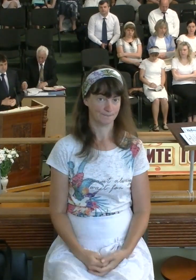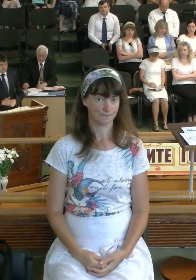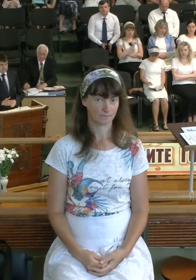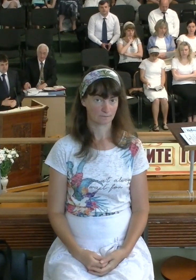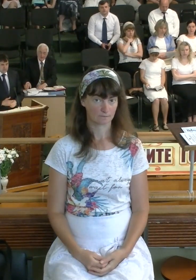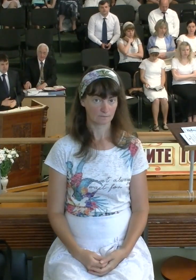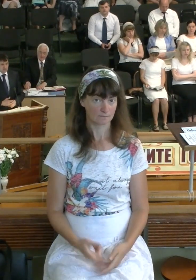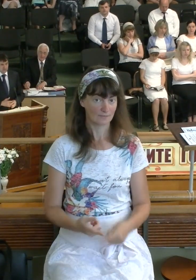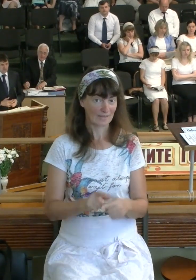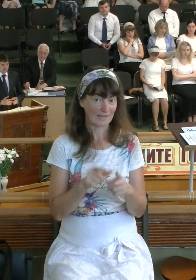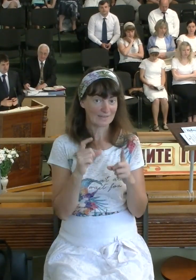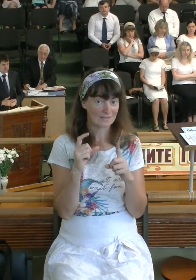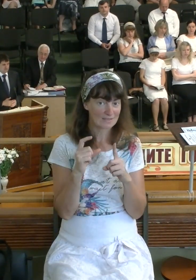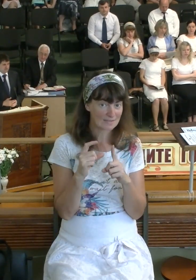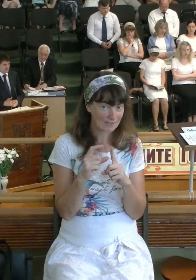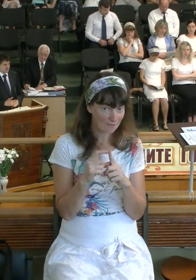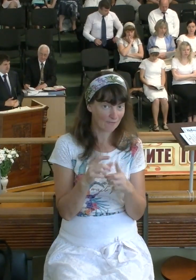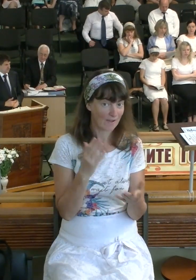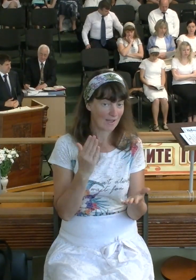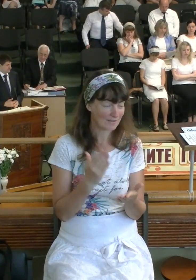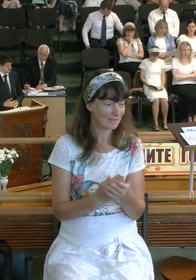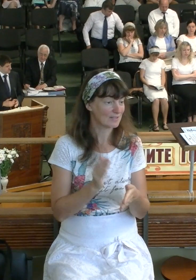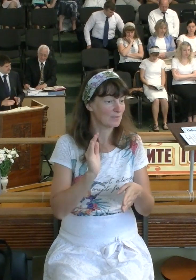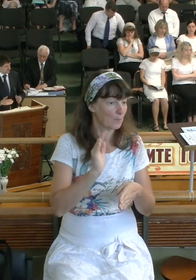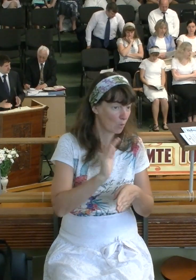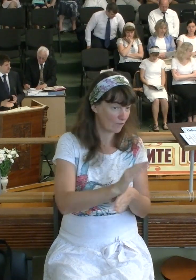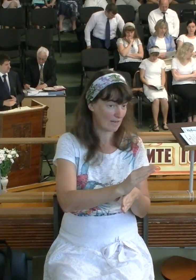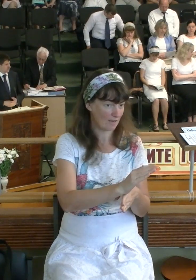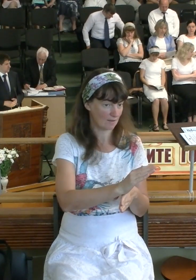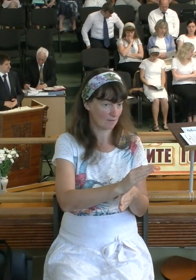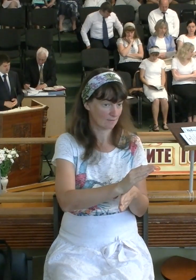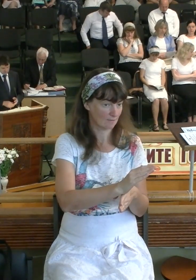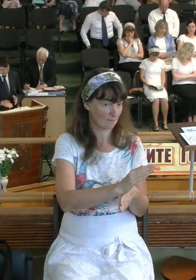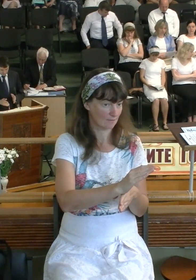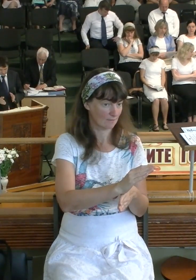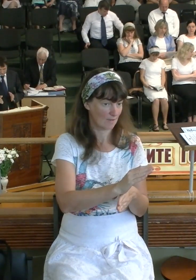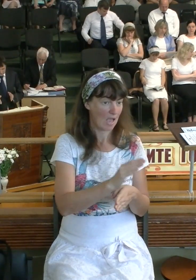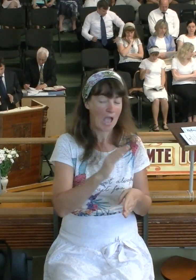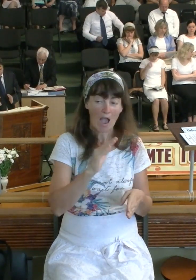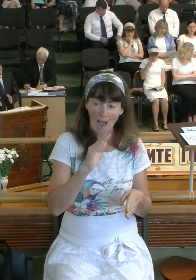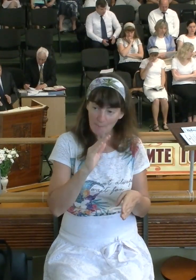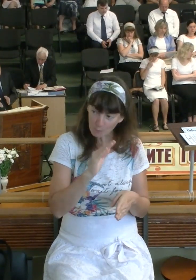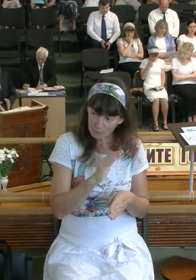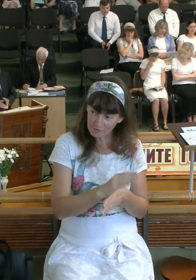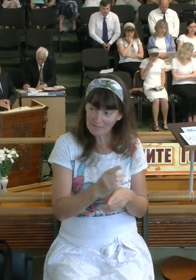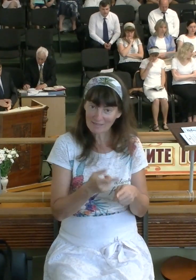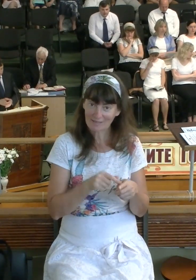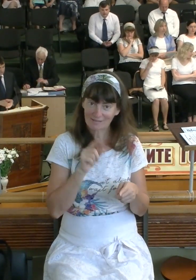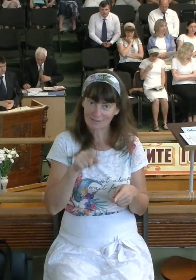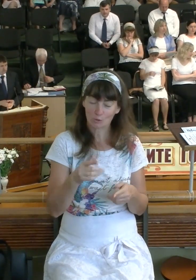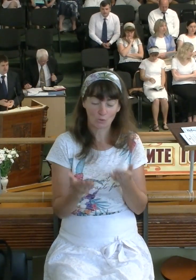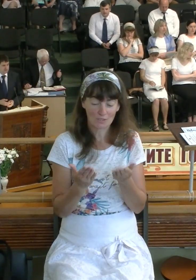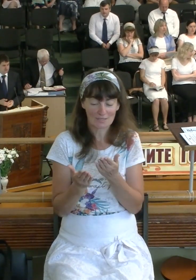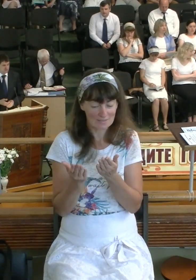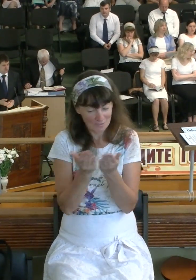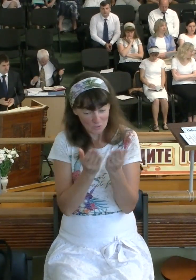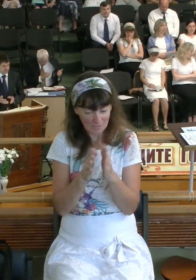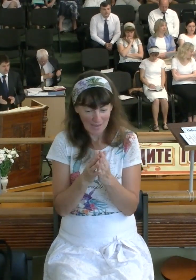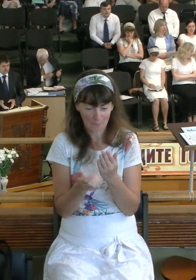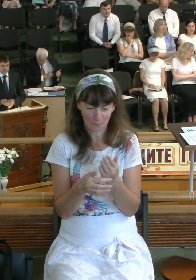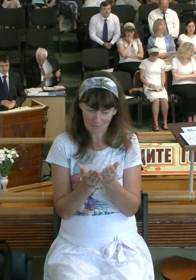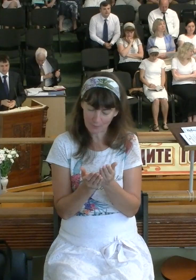Это слова являются повелением. Повеление – это то, что если мы читали нашу Библию, если